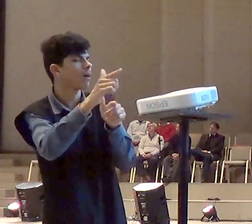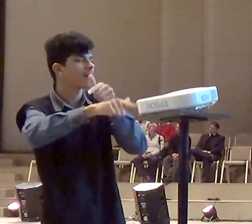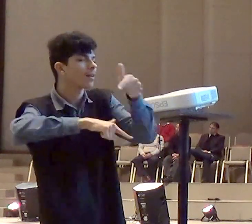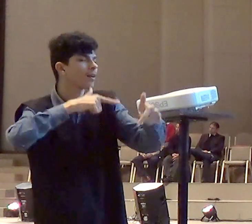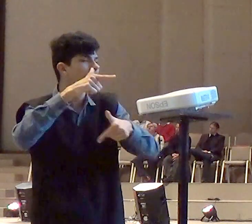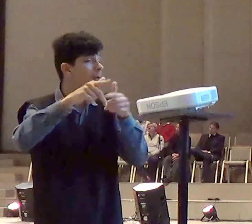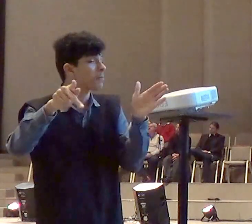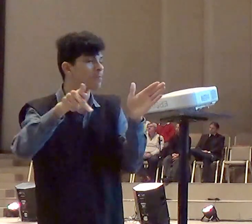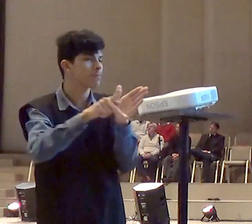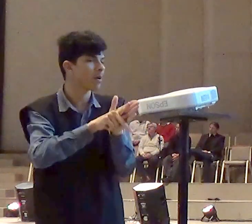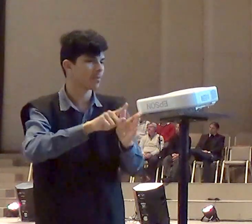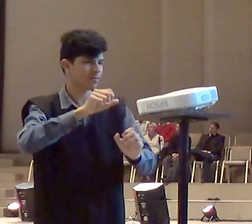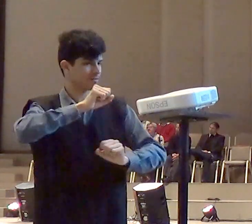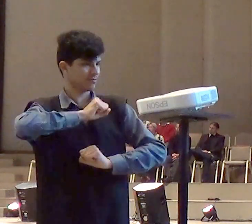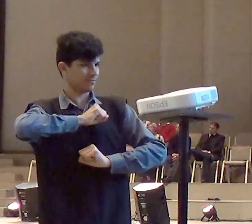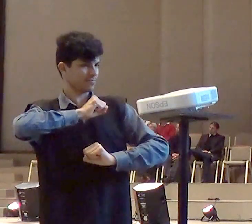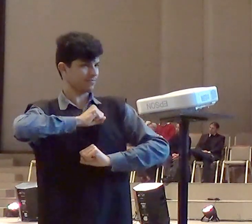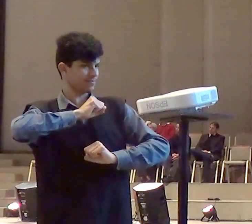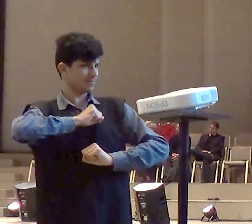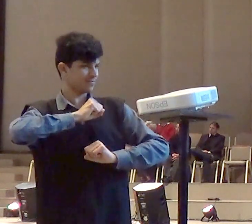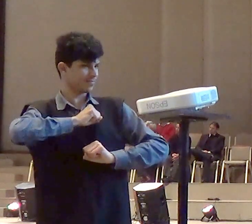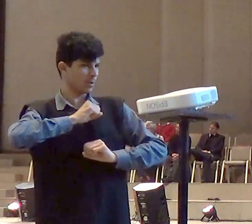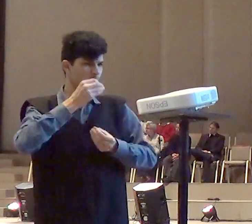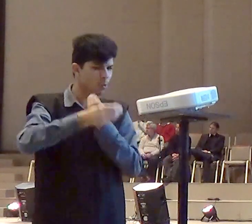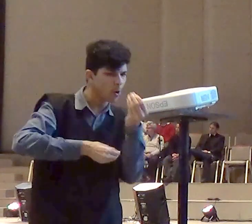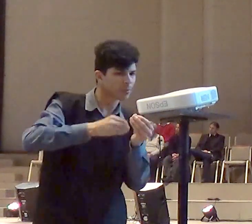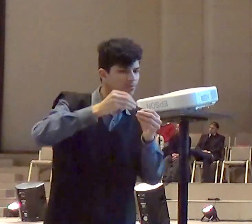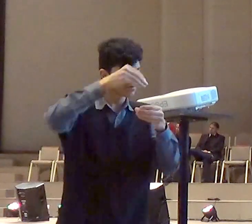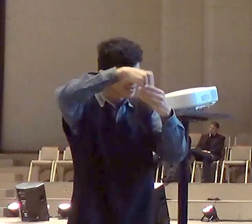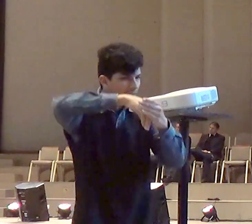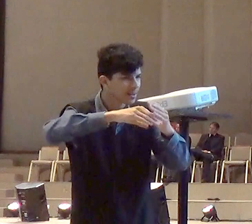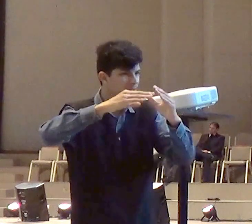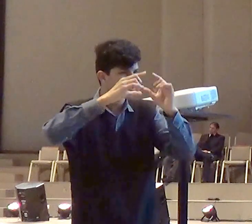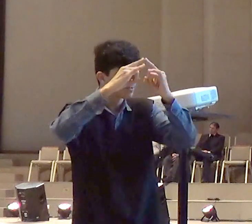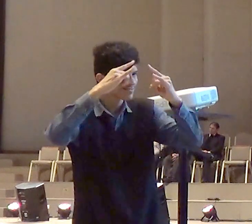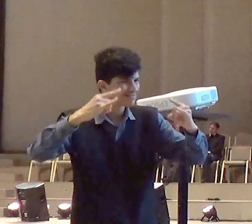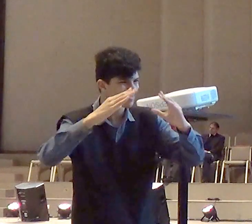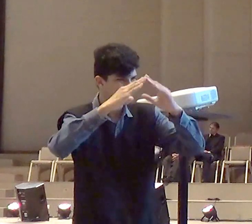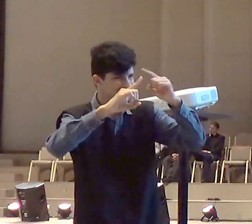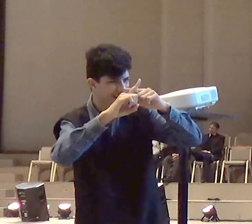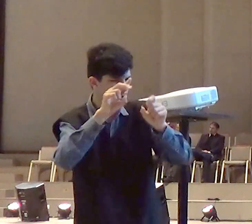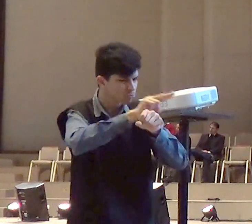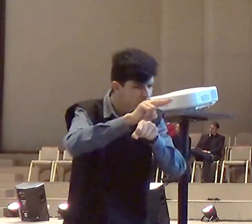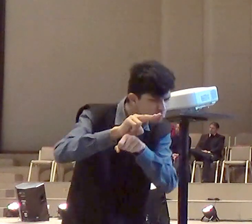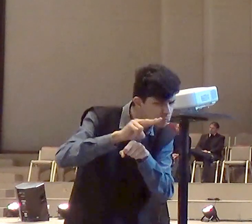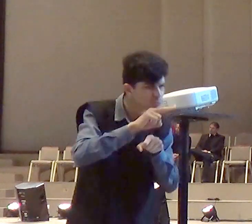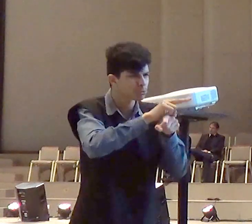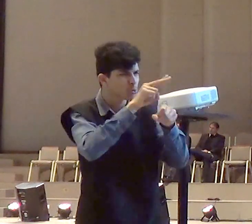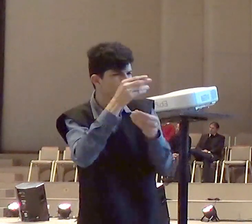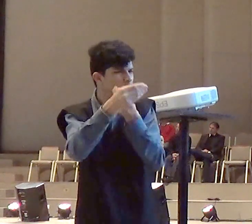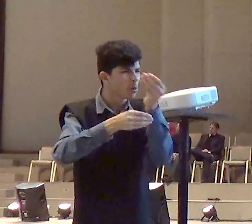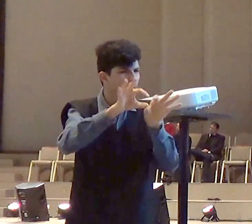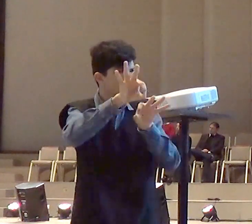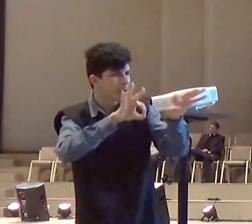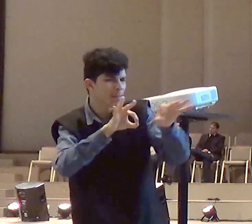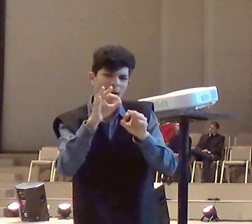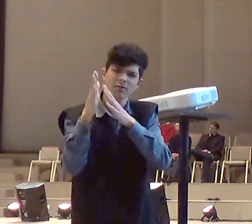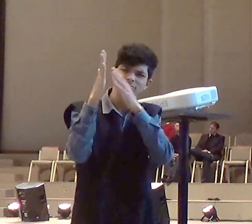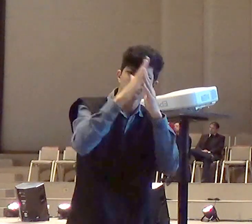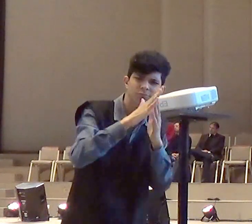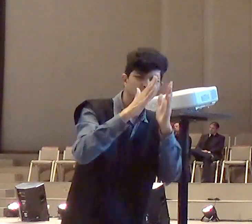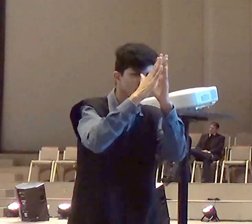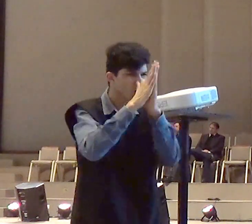Os Levitas cuidariam da casa do senhor cuidariam da adoração do patrimônio